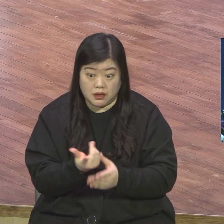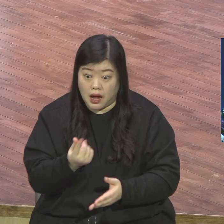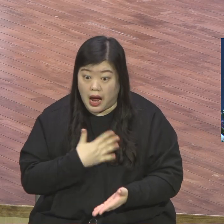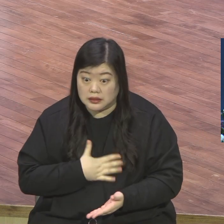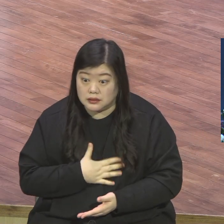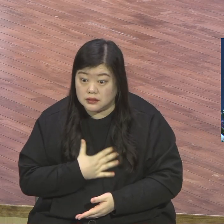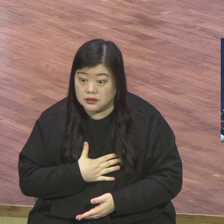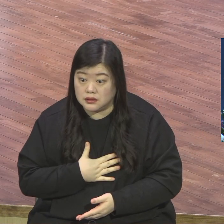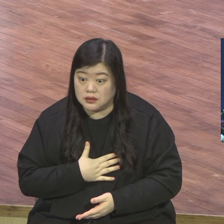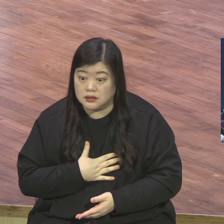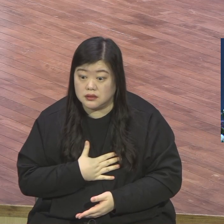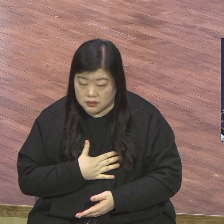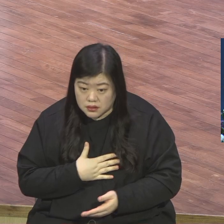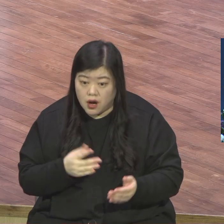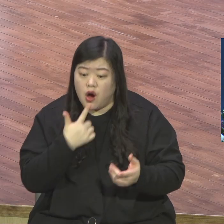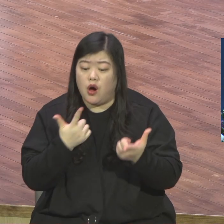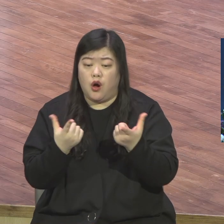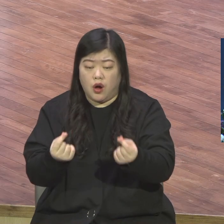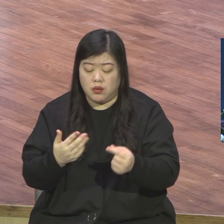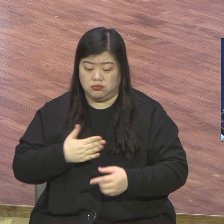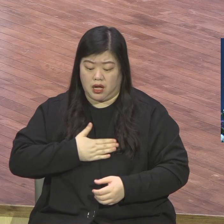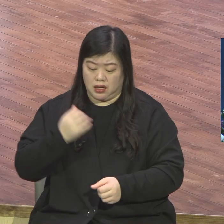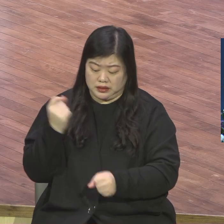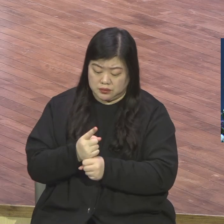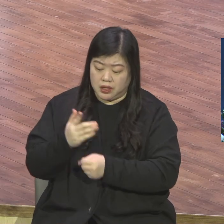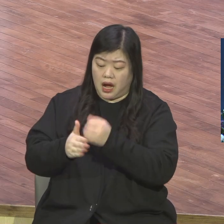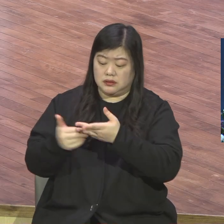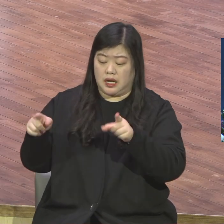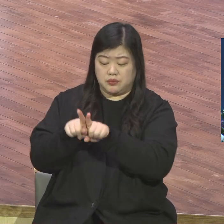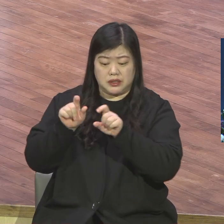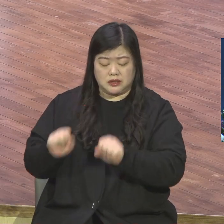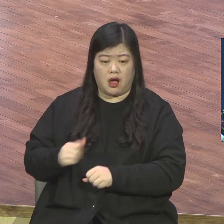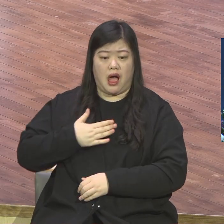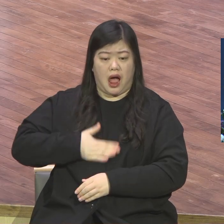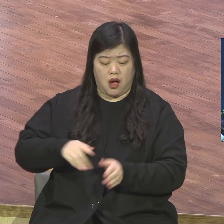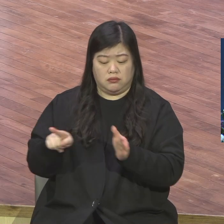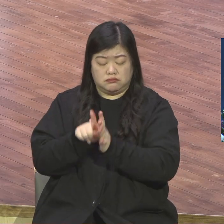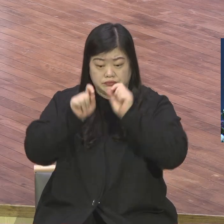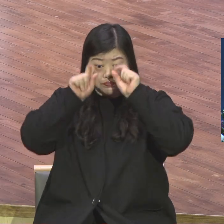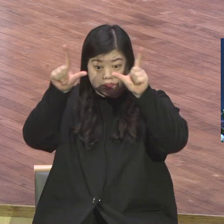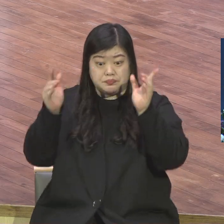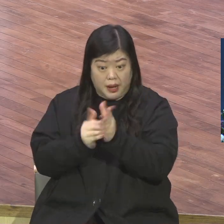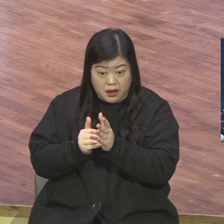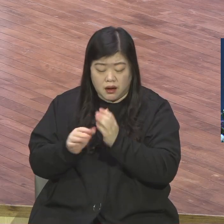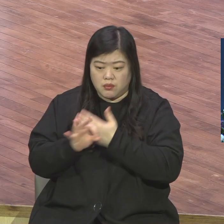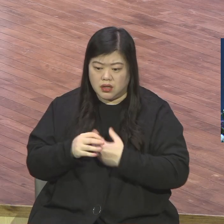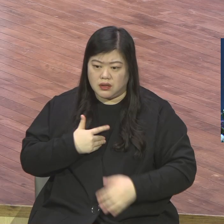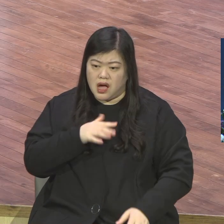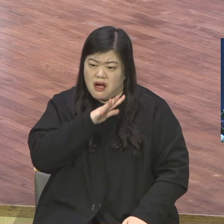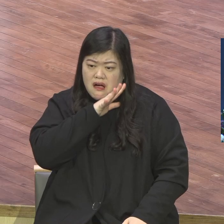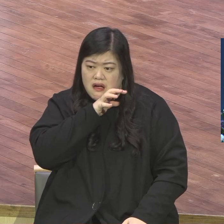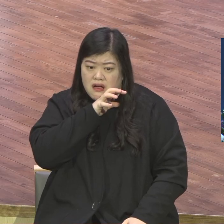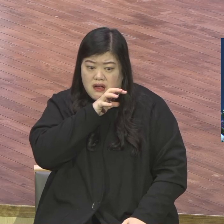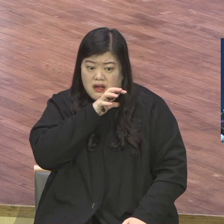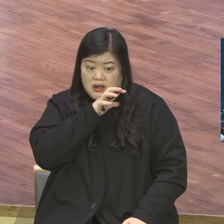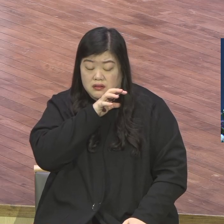오직 기쁨만 나와야 돼요. 이거 안 믿는 사람 오직 걱정, 오직 불안, 오직 불평, 불만.